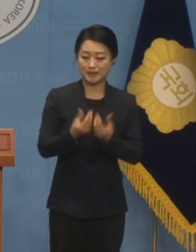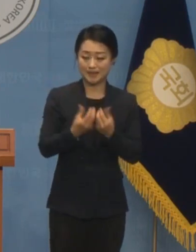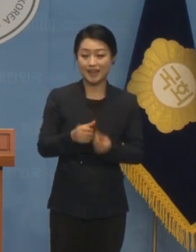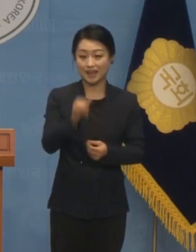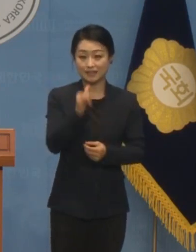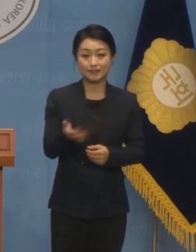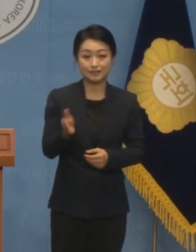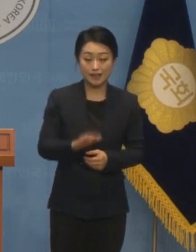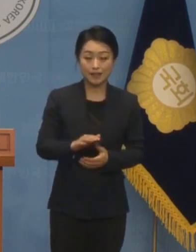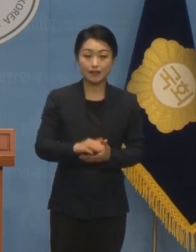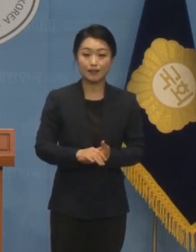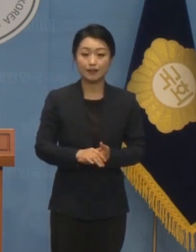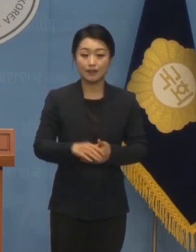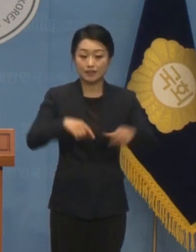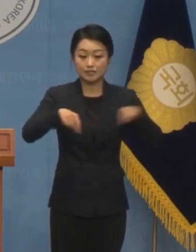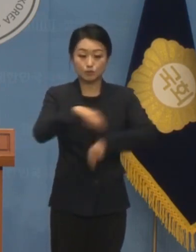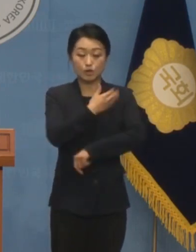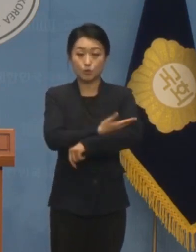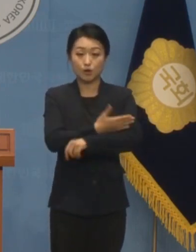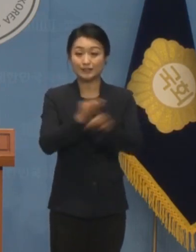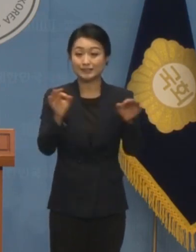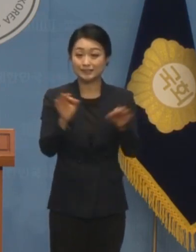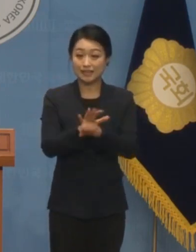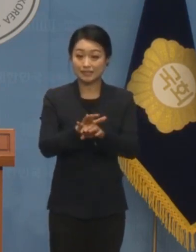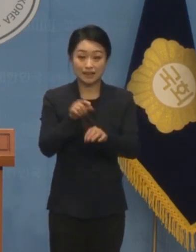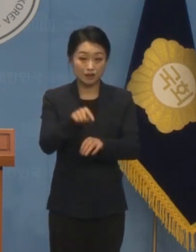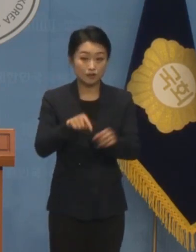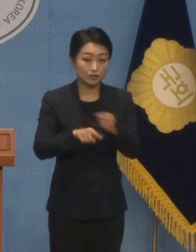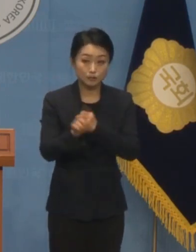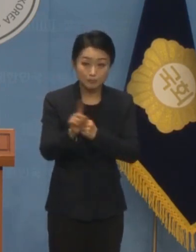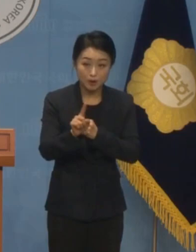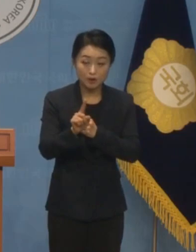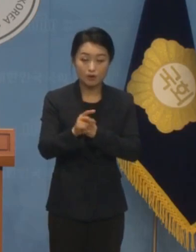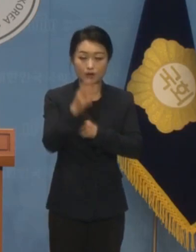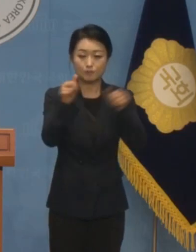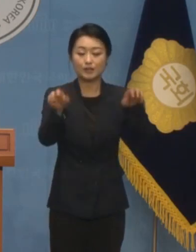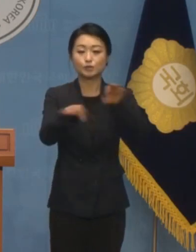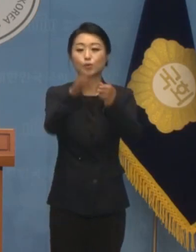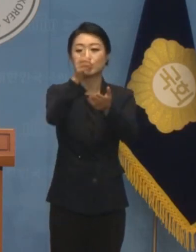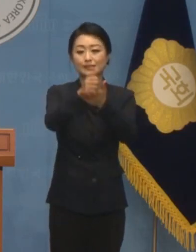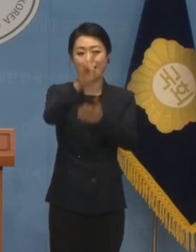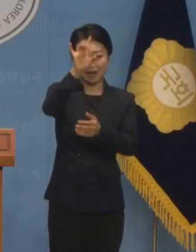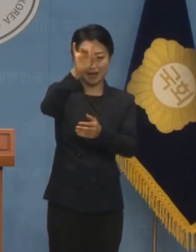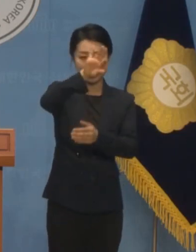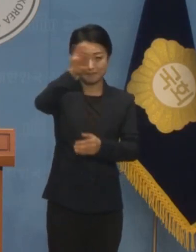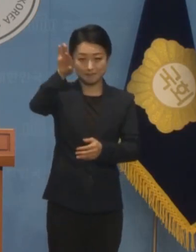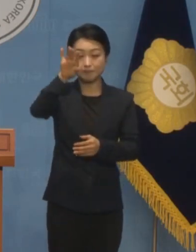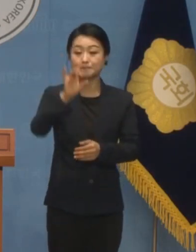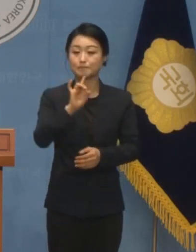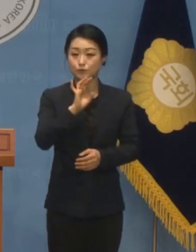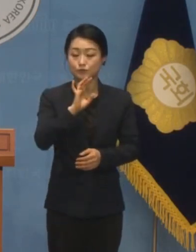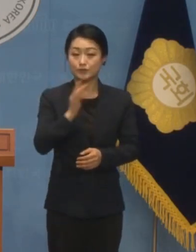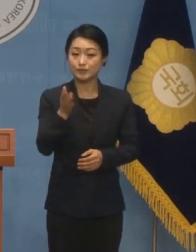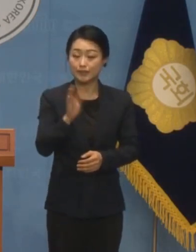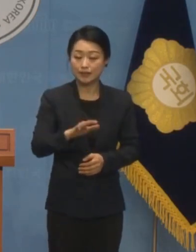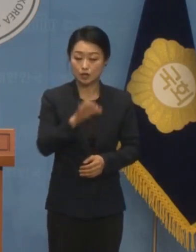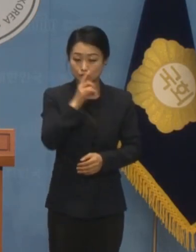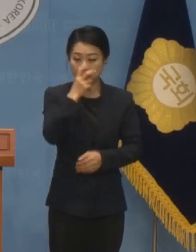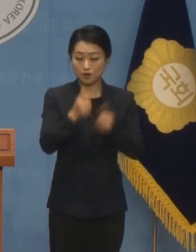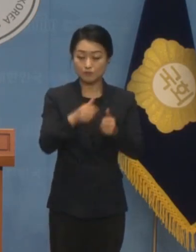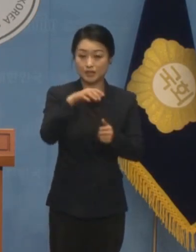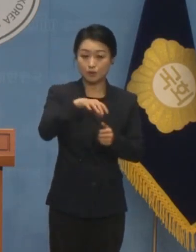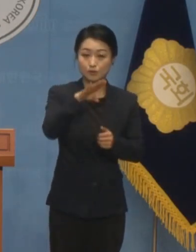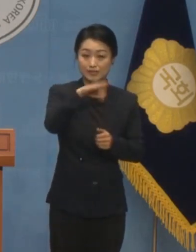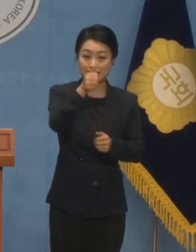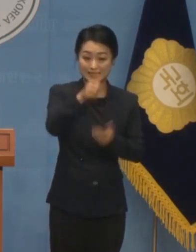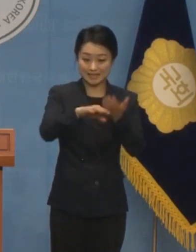있지만 지휘권을 상실한 것은 어디까지나 총장이 한정됩니다. 중앙지검은 차장